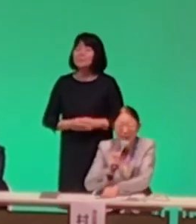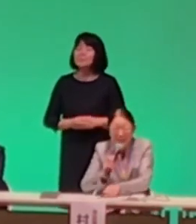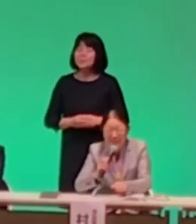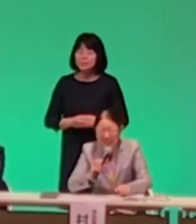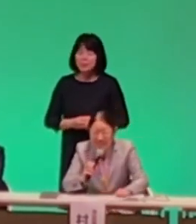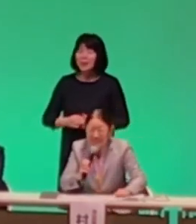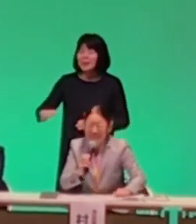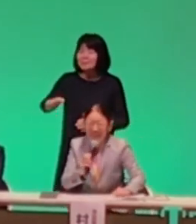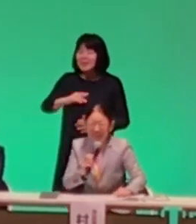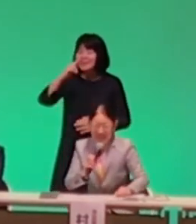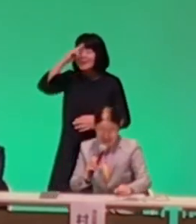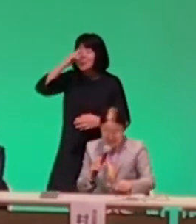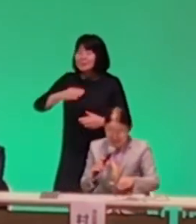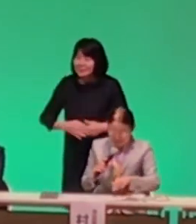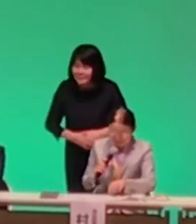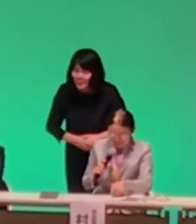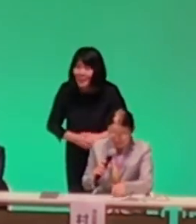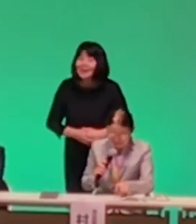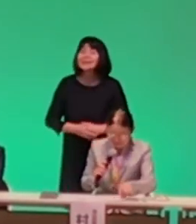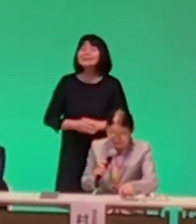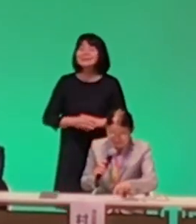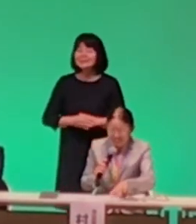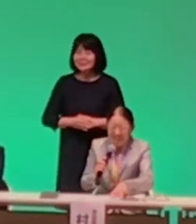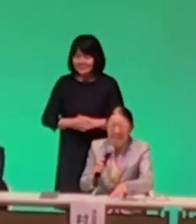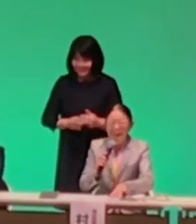はい、皆さんこんにちは。